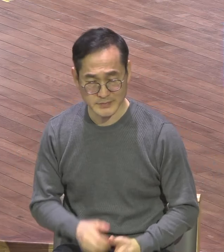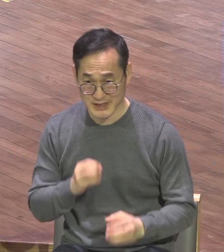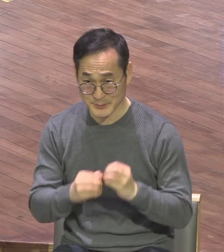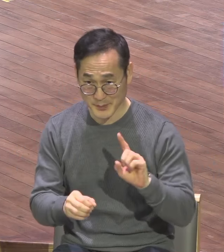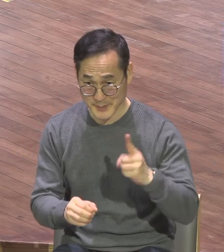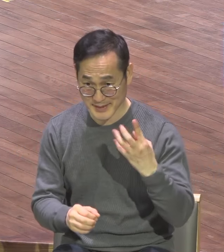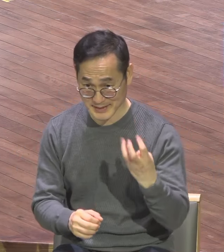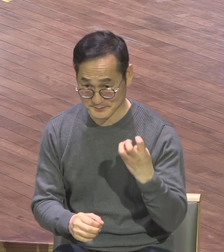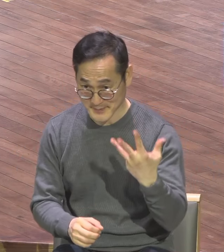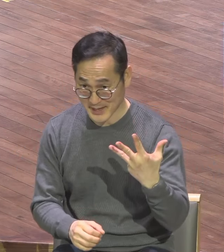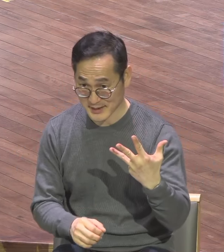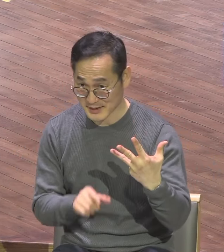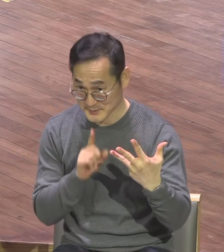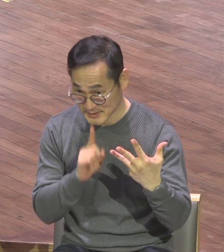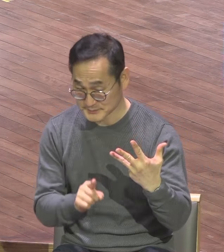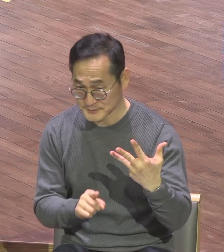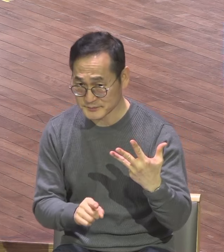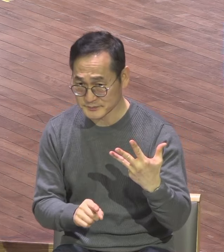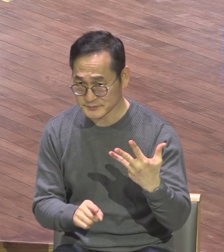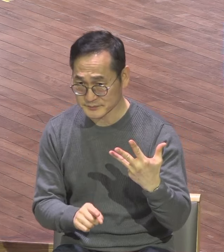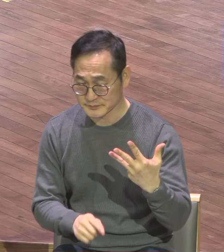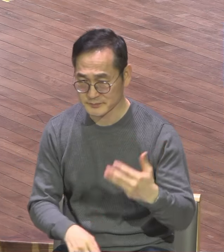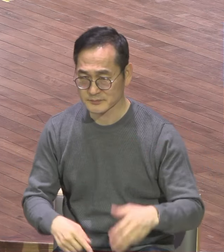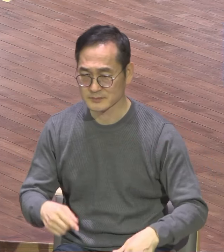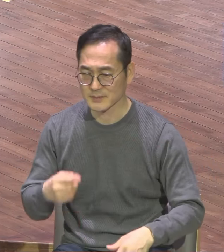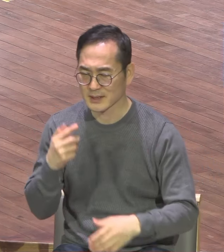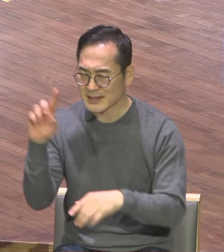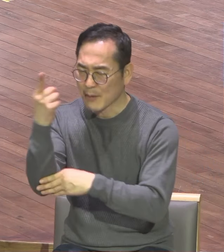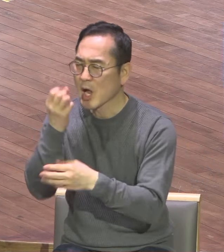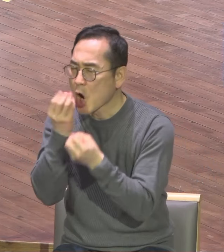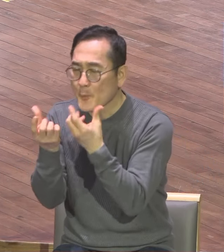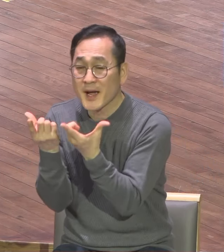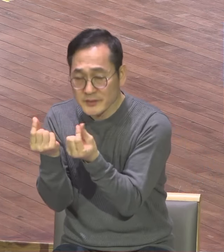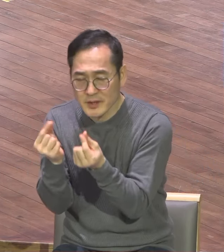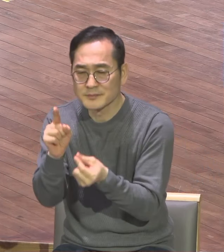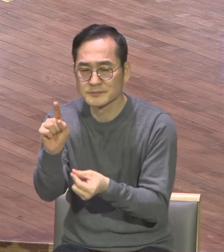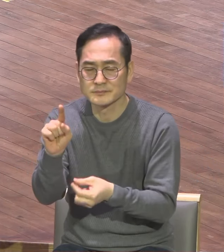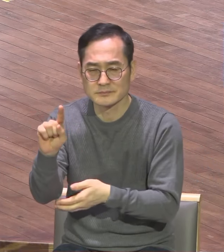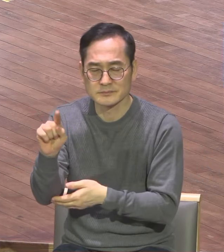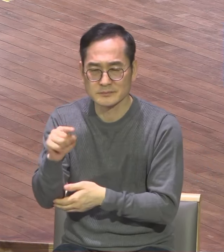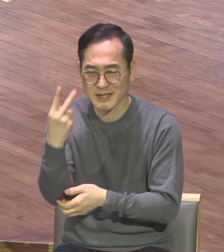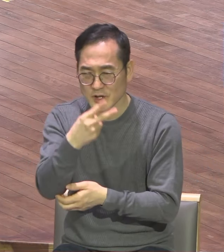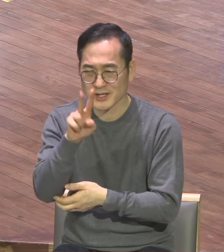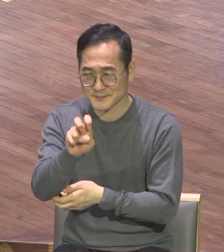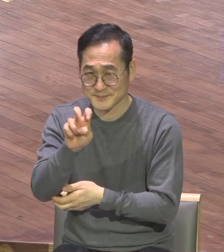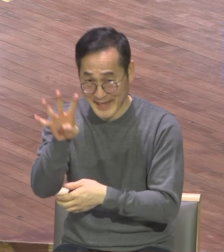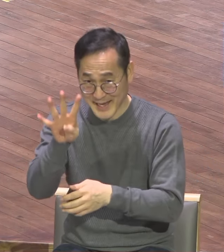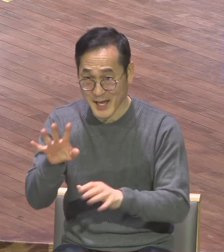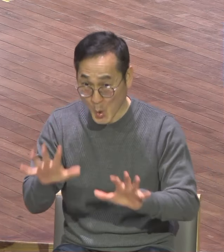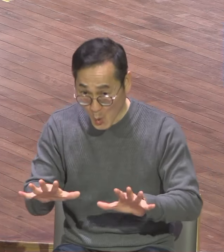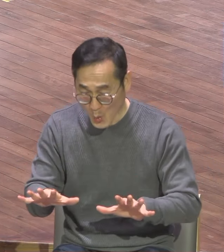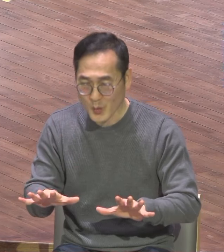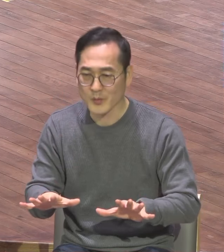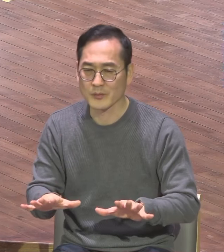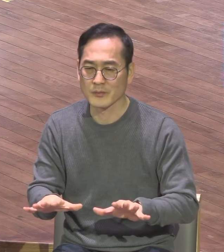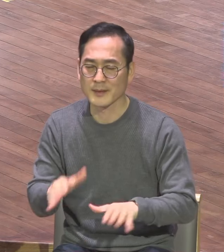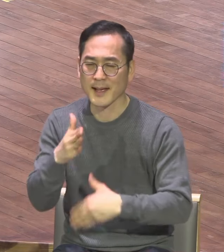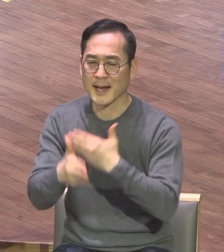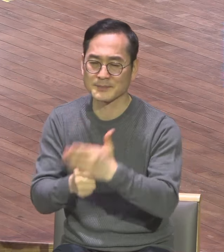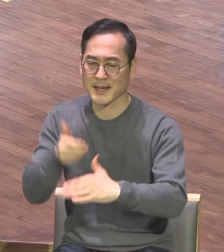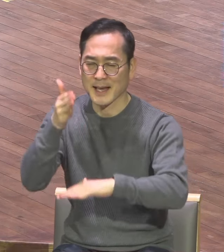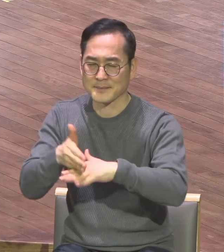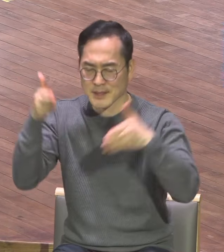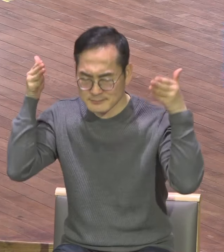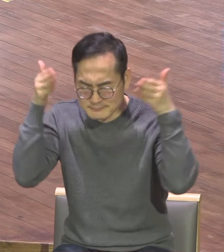138편에서 다윗이 고백하고 있는 것처럼 2024년 새해 예언계 모든 순으로 전심으로 하나님께 감사하는